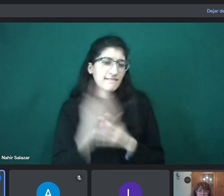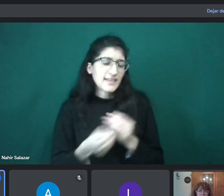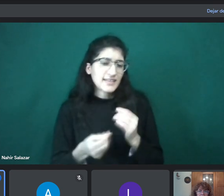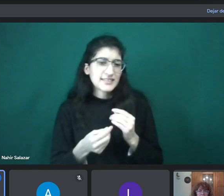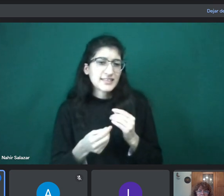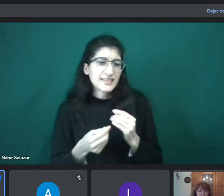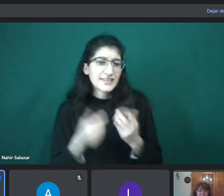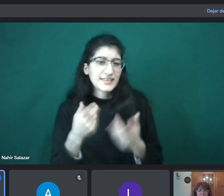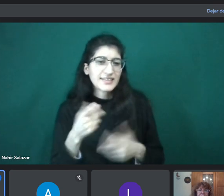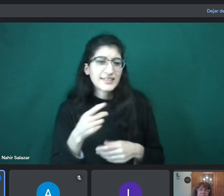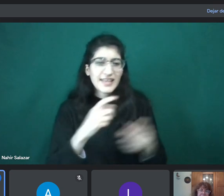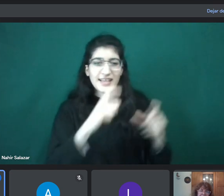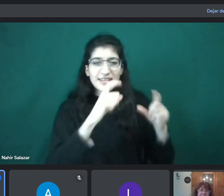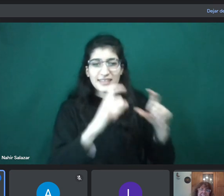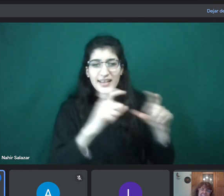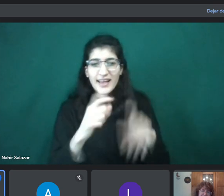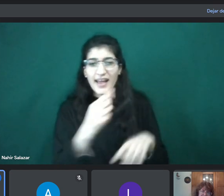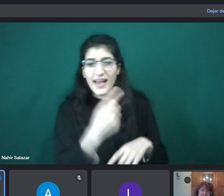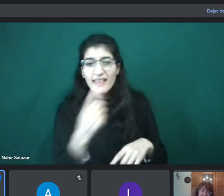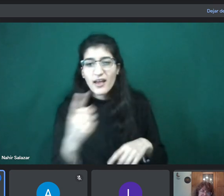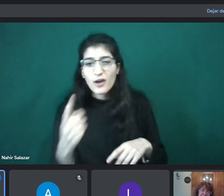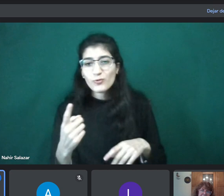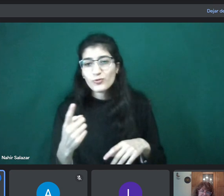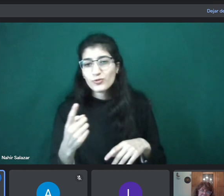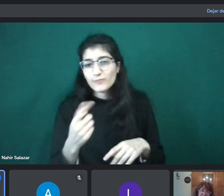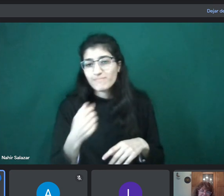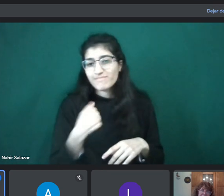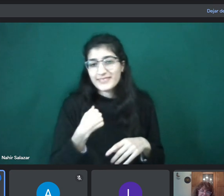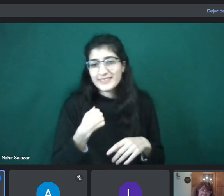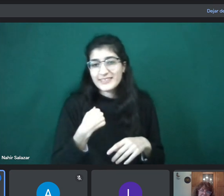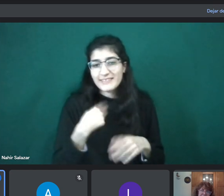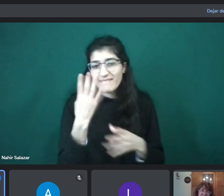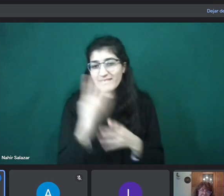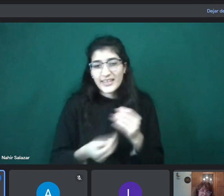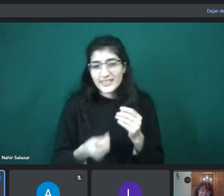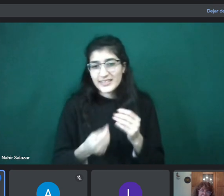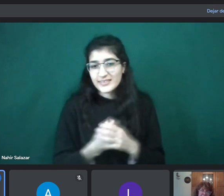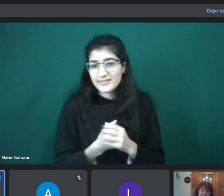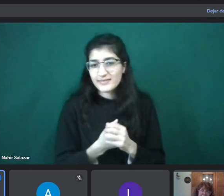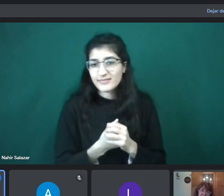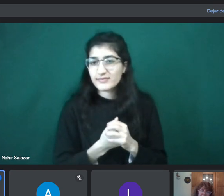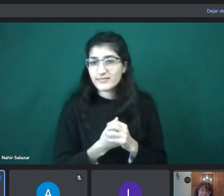esos sustantivos núcleos. Los Claro, identifiqué claro. como me parecía que eran núcleos